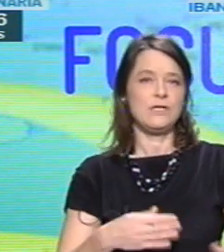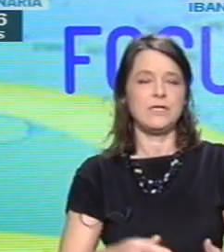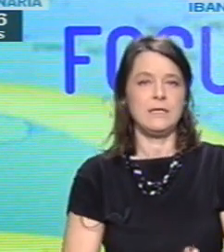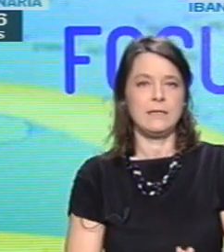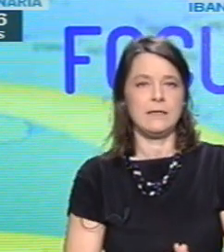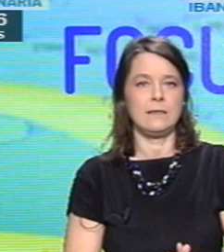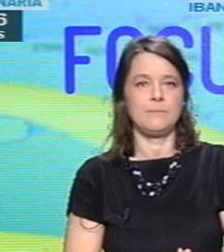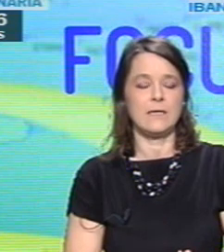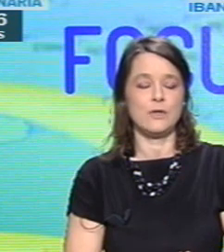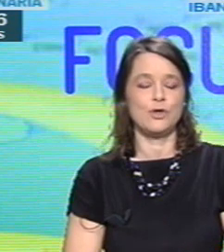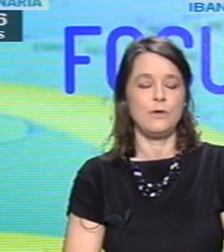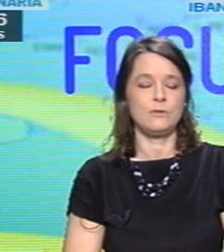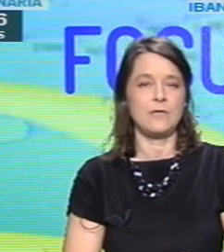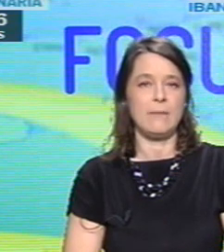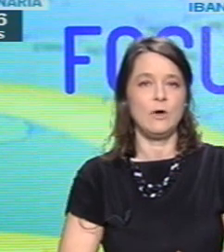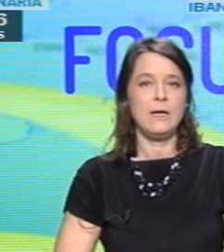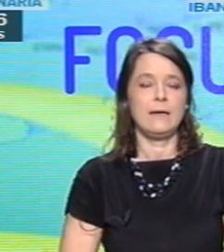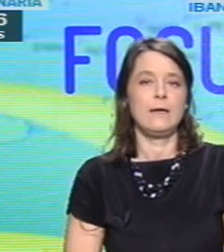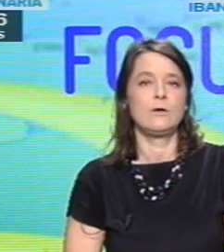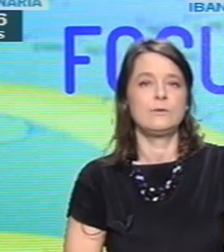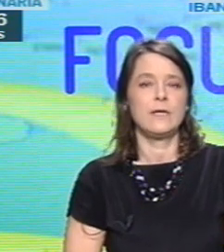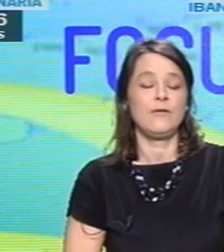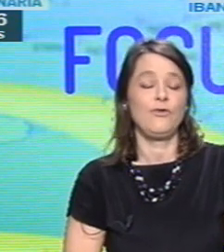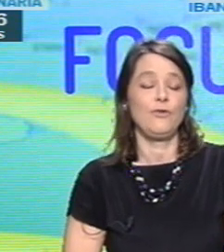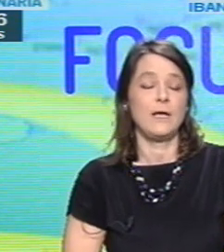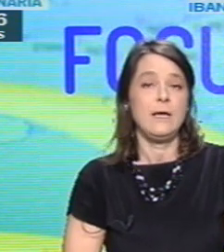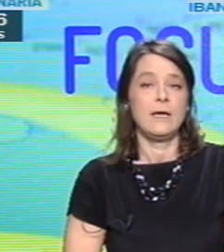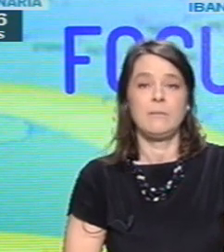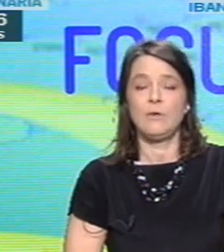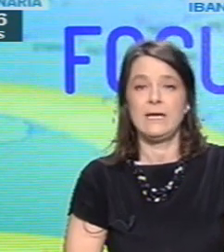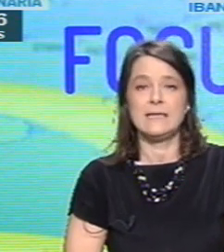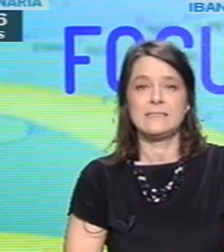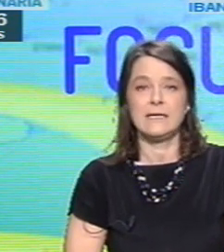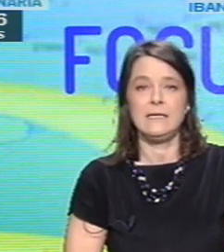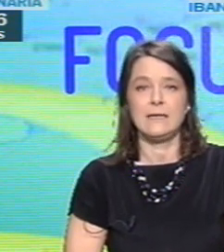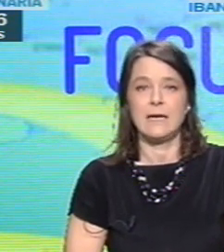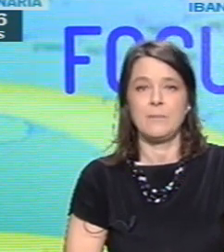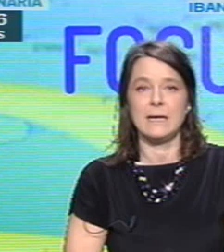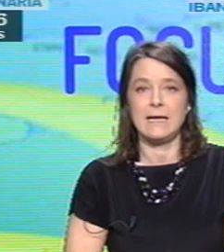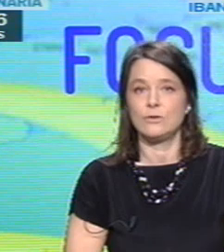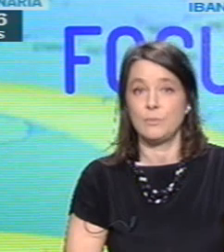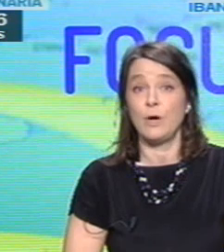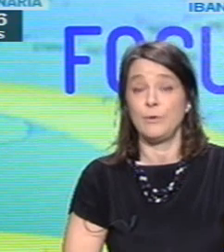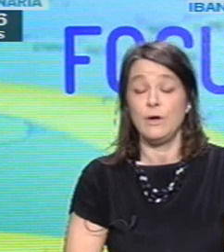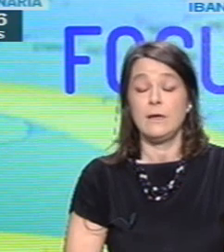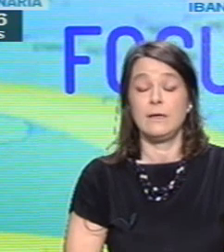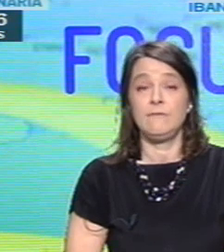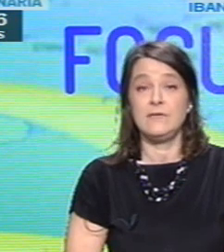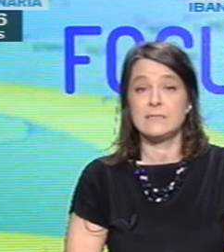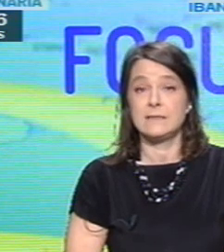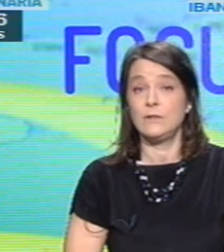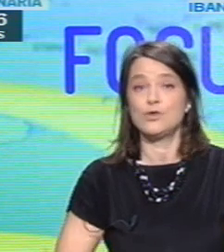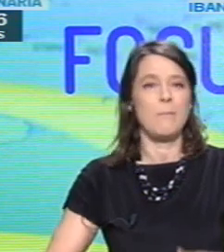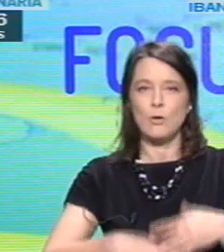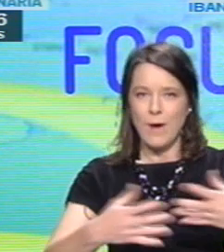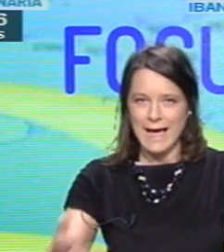Torniamo invece in regione, torniamo con l'assessore Emanuela Lanzarin, che ha parlato proprio in